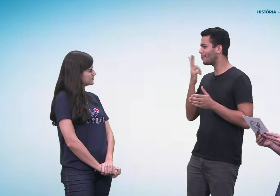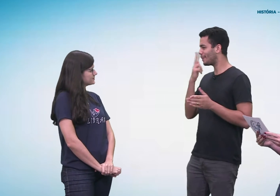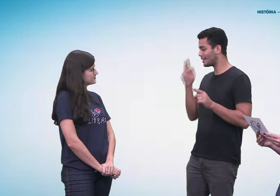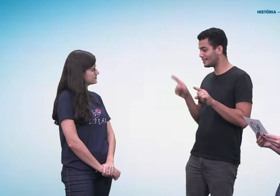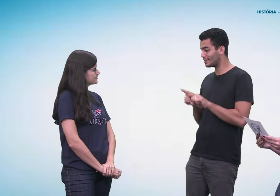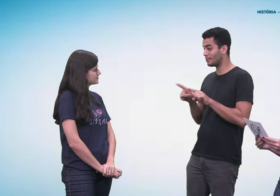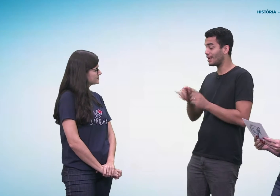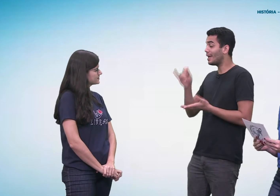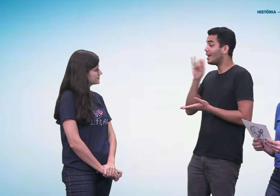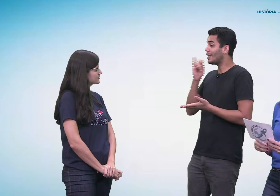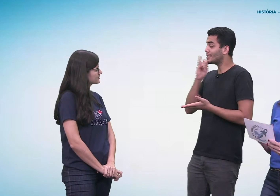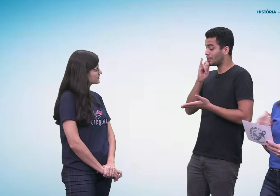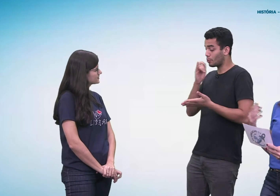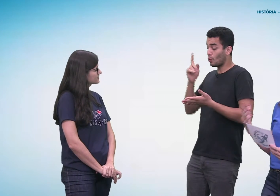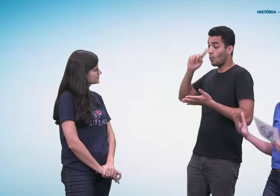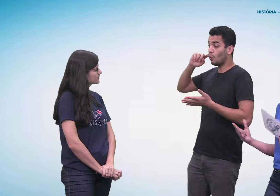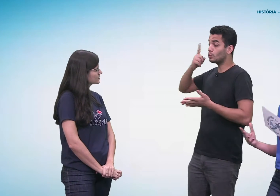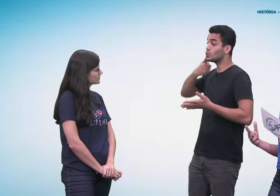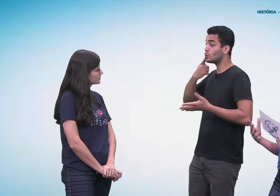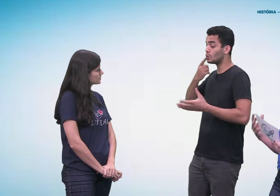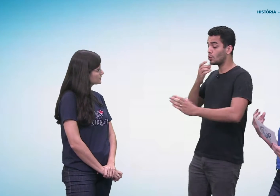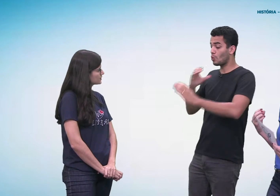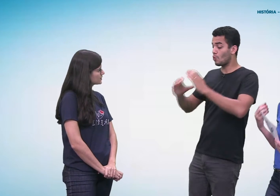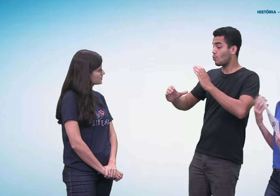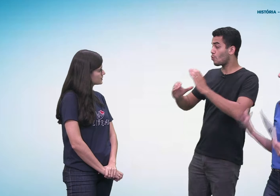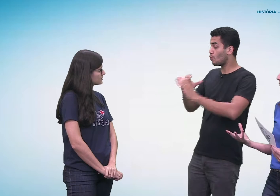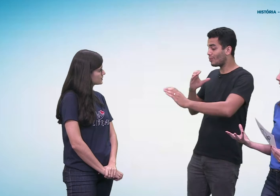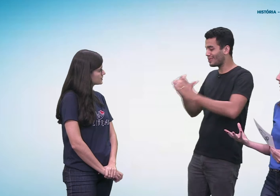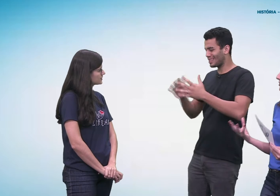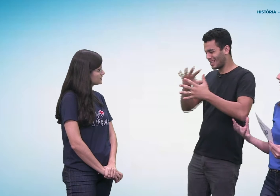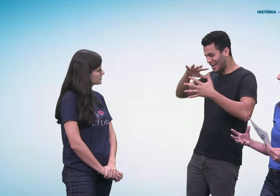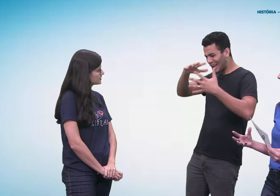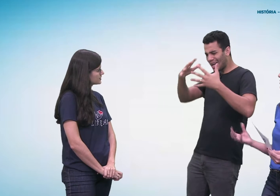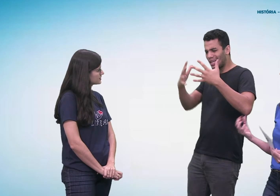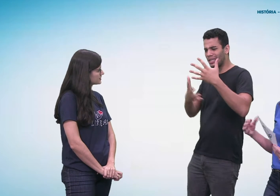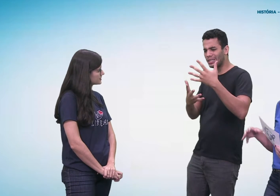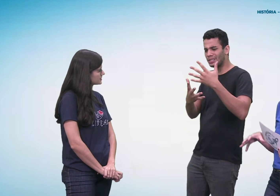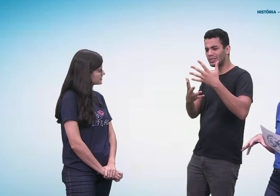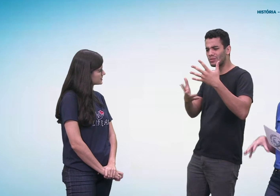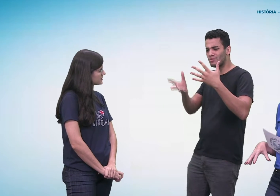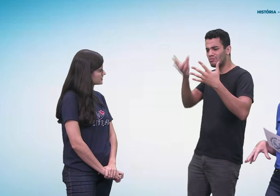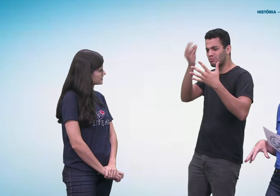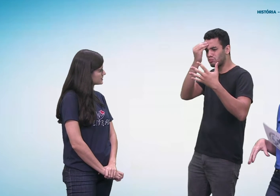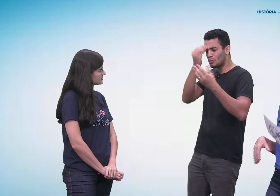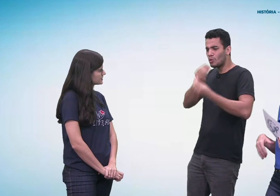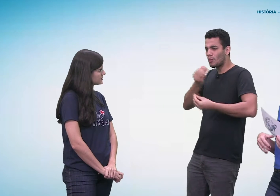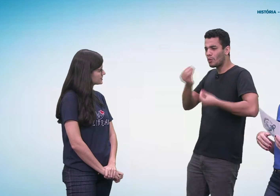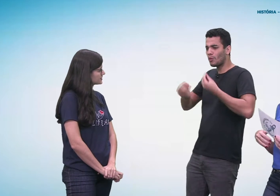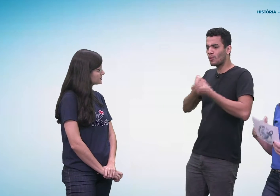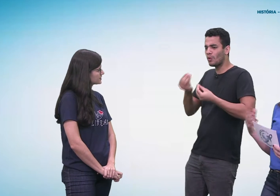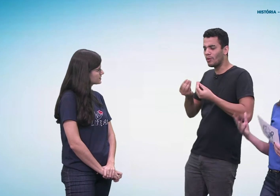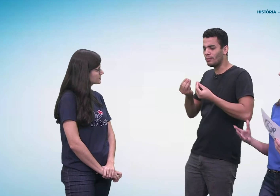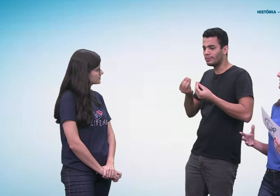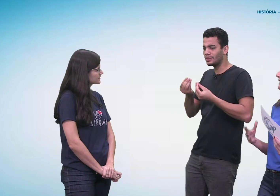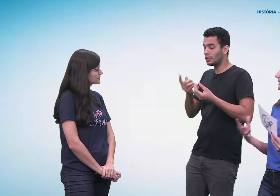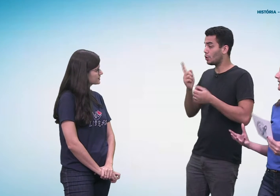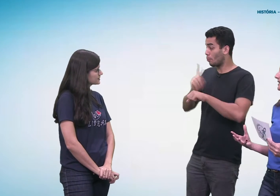surdos conseguem, como vocês têm esse convívio com a língua de sinais? Isso é desde pequeno? Por exemplo, as crianças